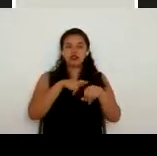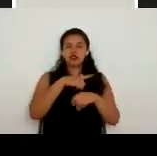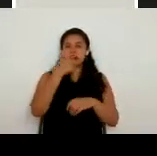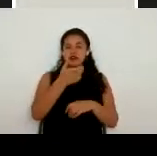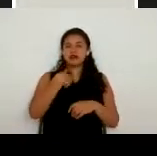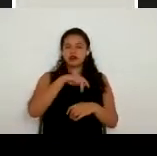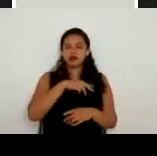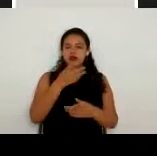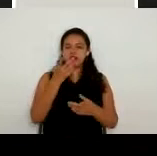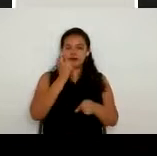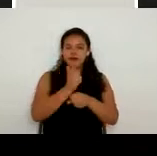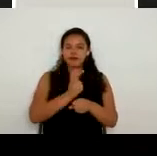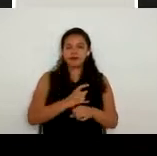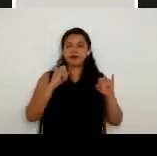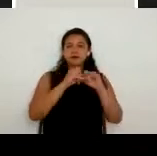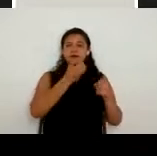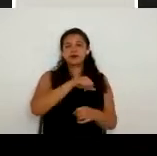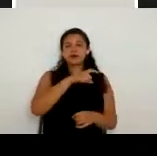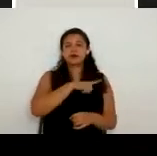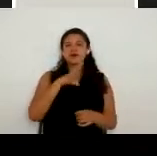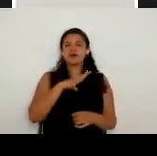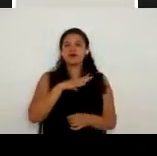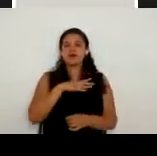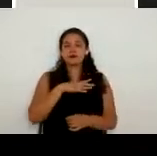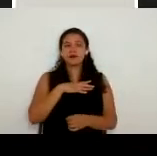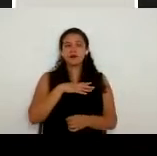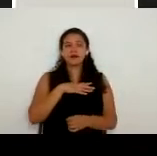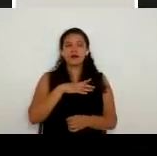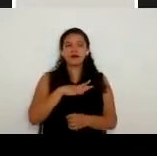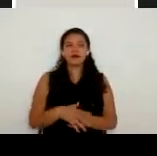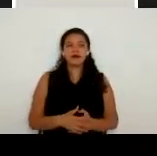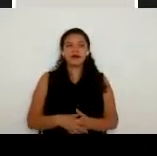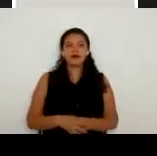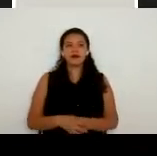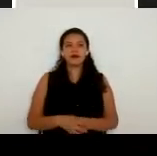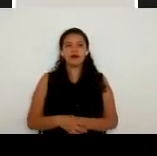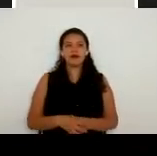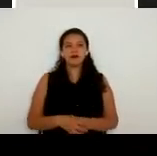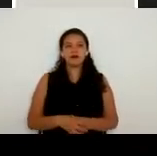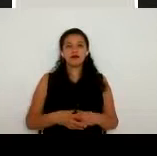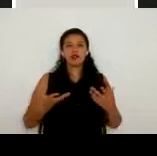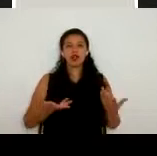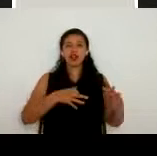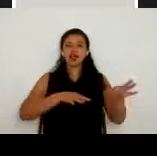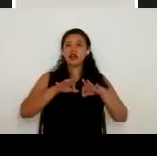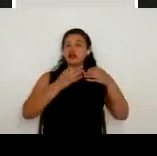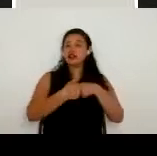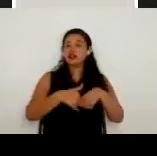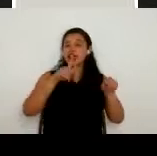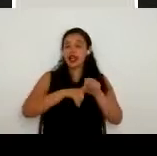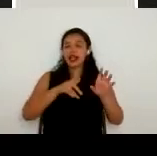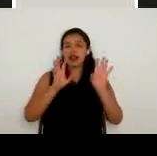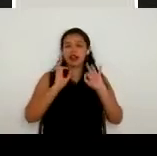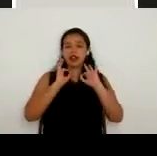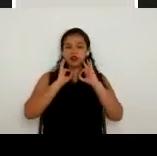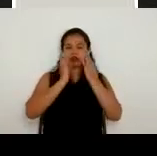instituciones de salud del estudio socioeconómico lo hacen los trabajadores sociales de manera exclusiva